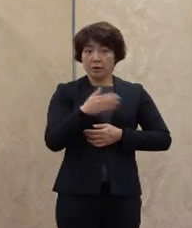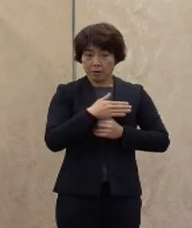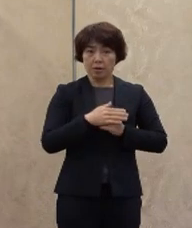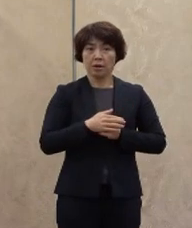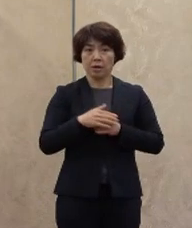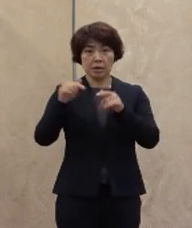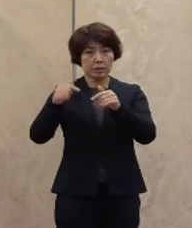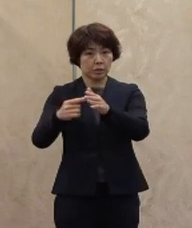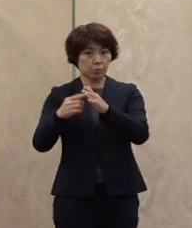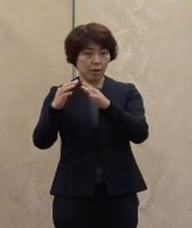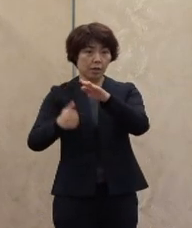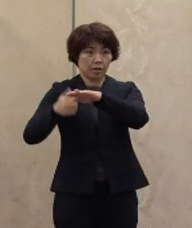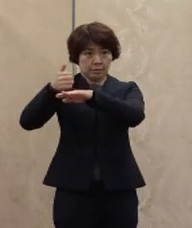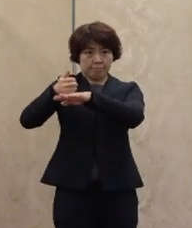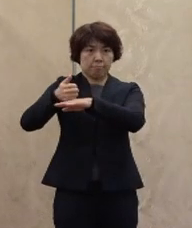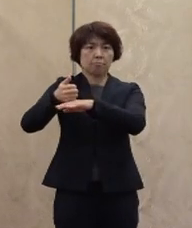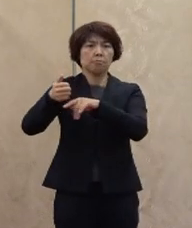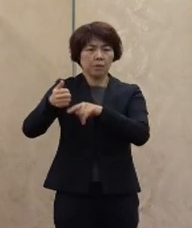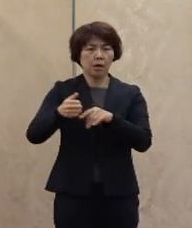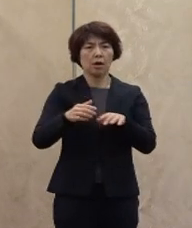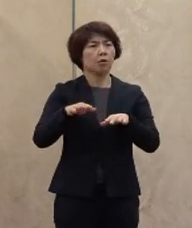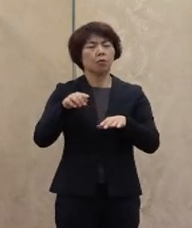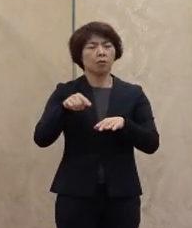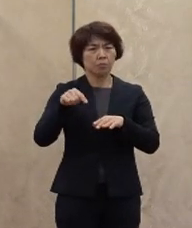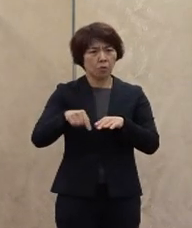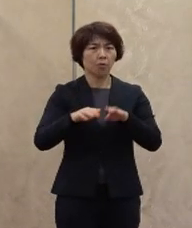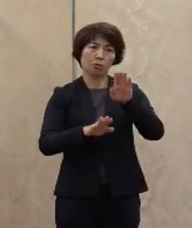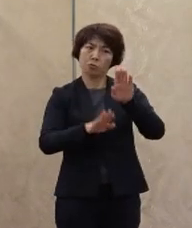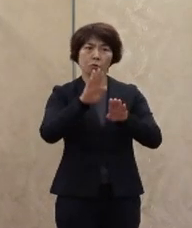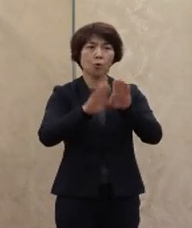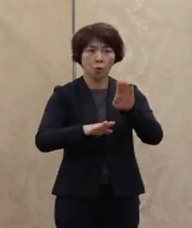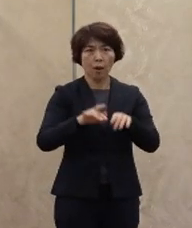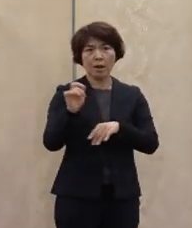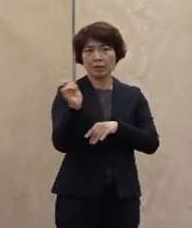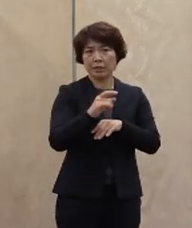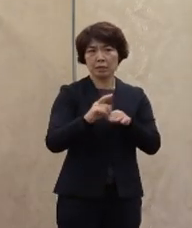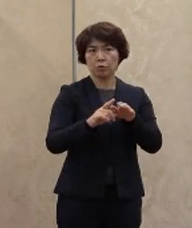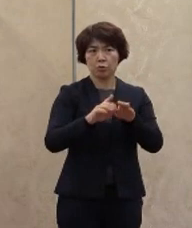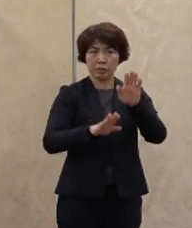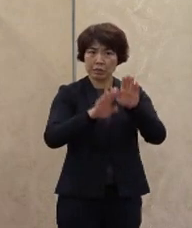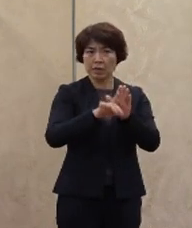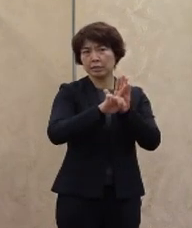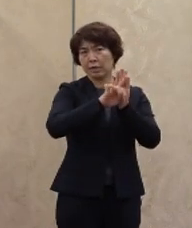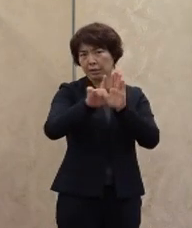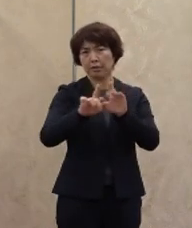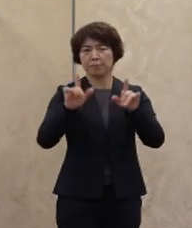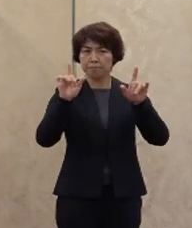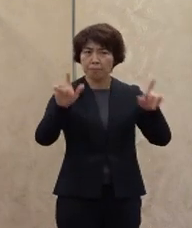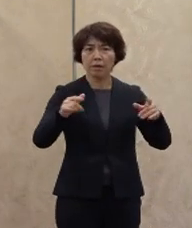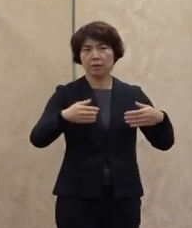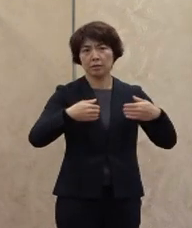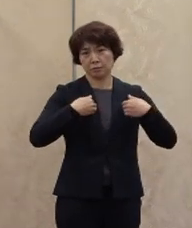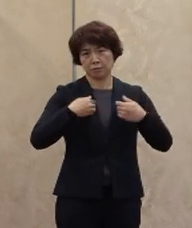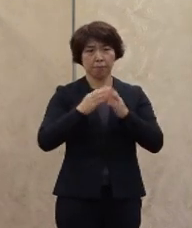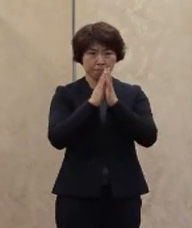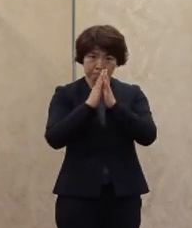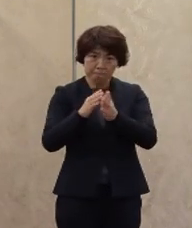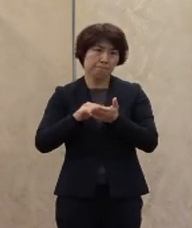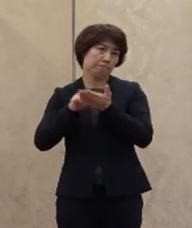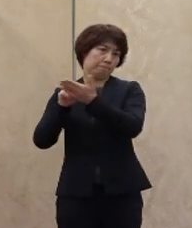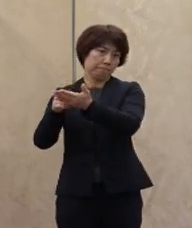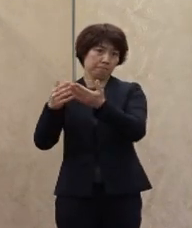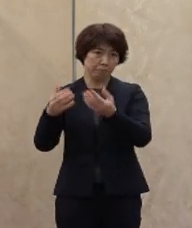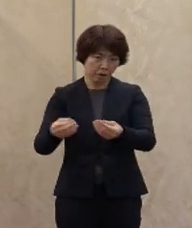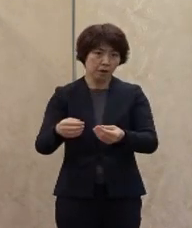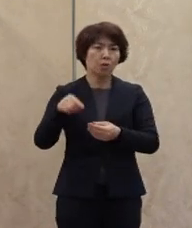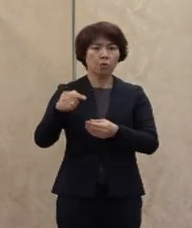西村大臣にこれは緊急事態宣言を発出すべき状況だということでお願いを申し上げました。これが先週の土曜